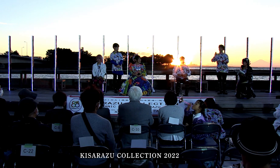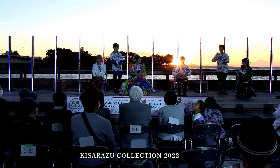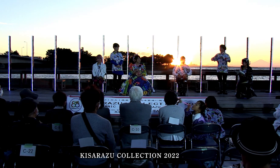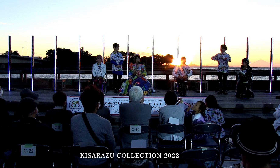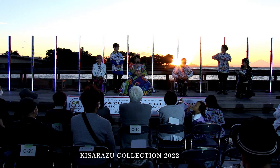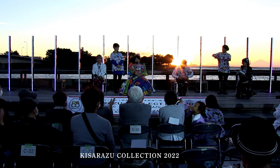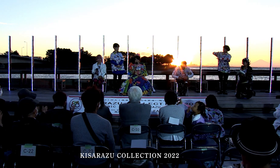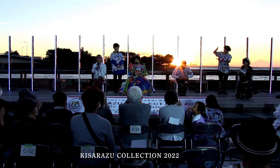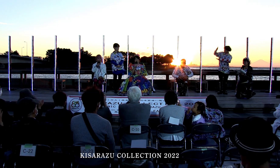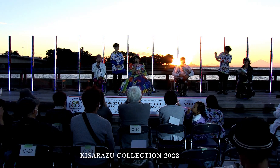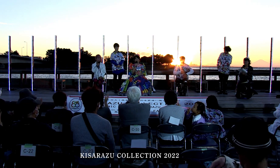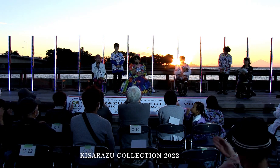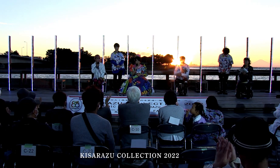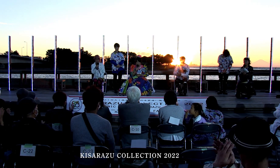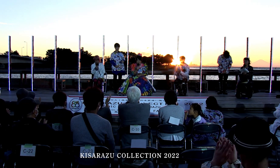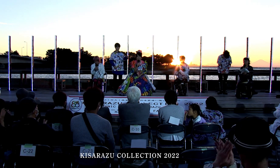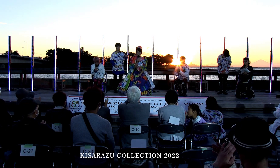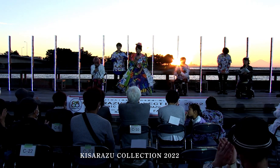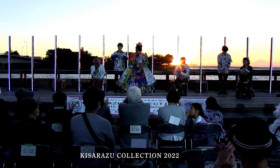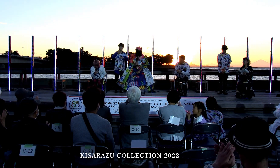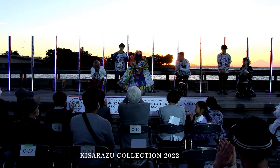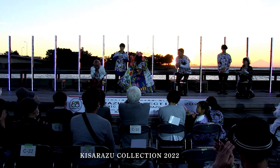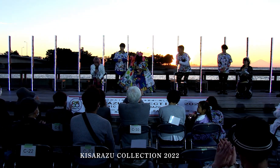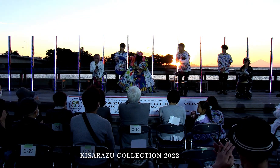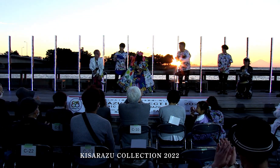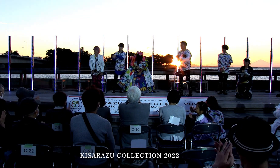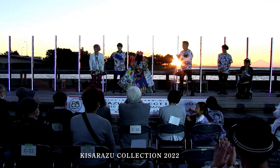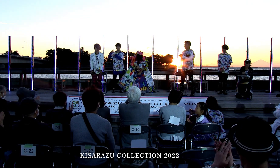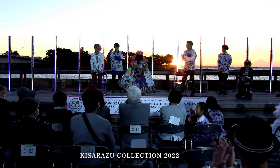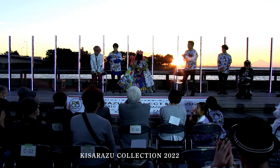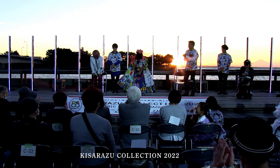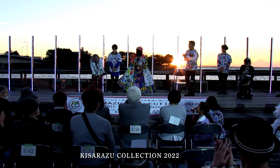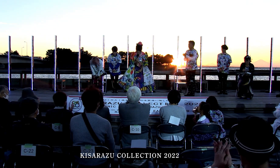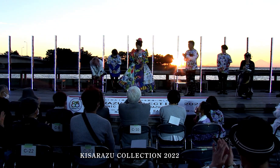がとうございました。 どうもありがとうございました。